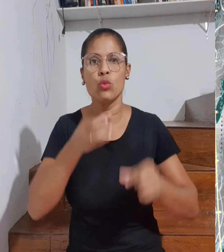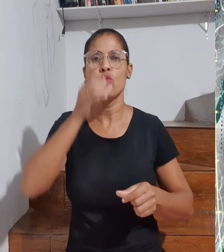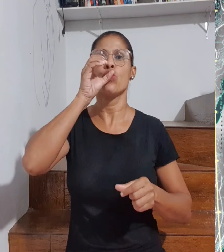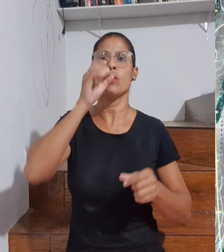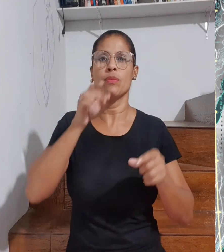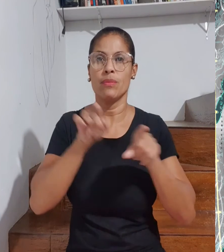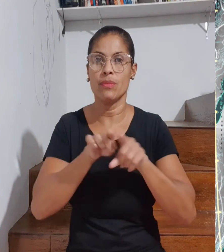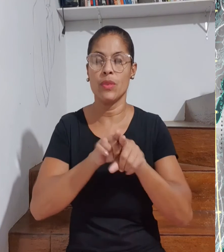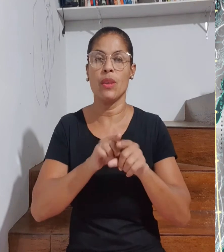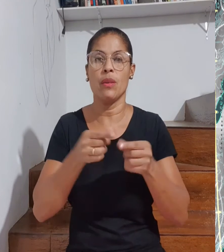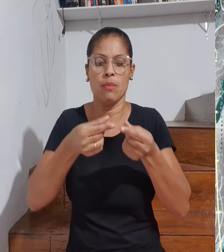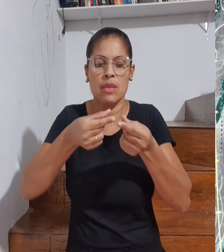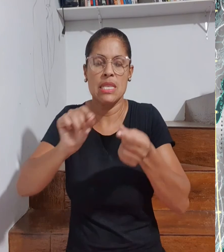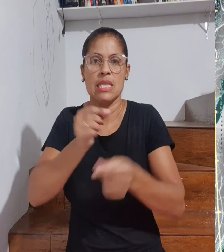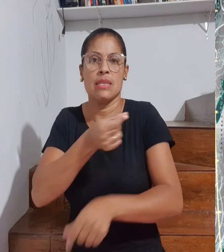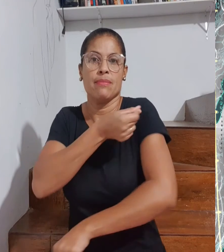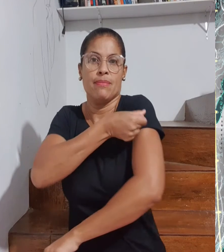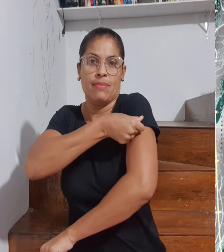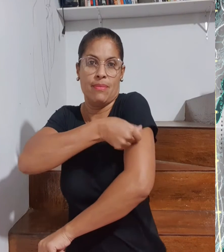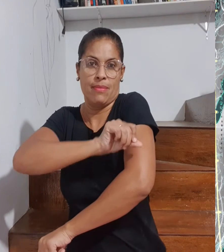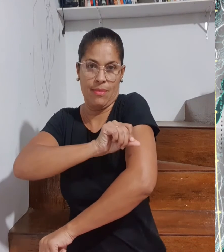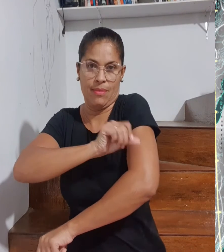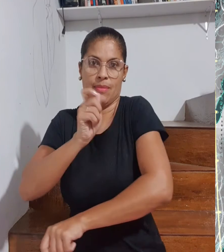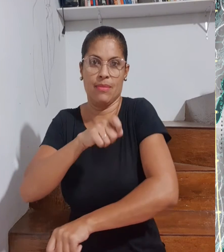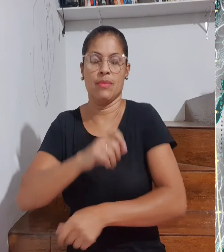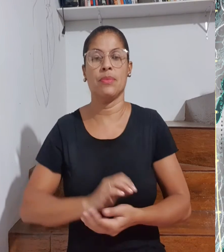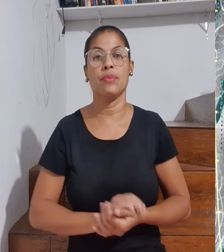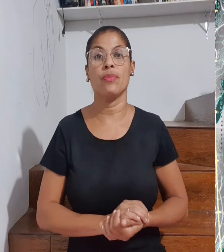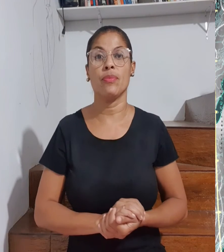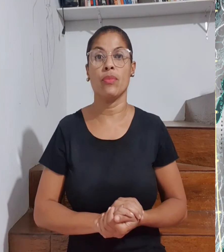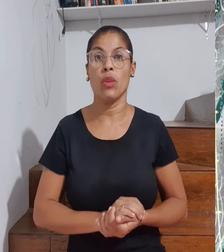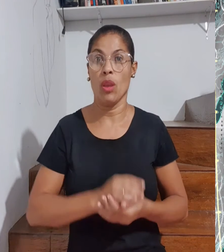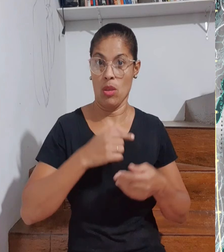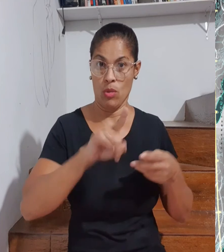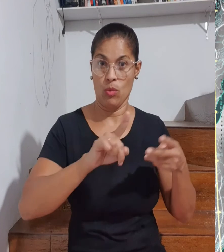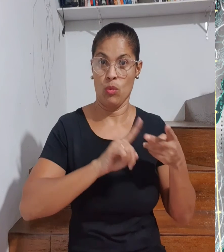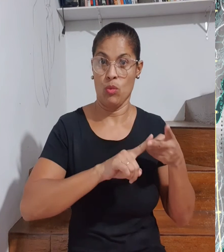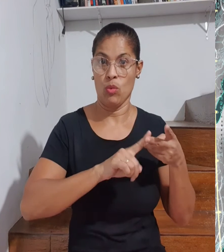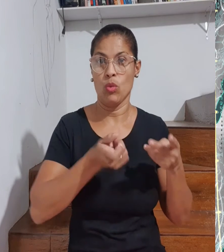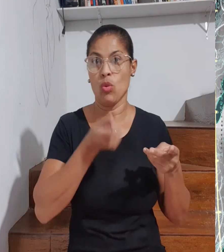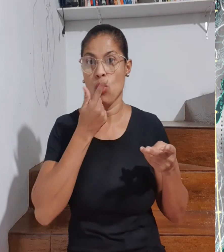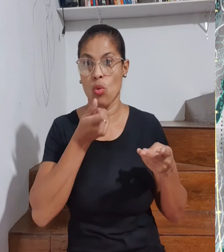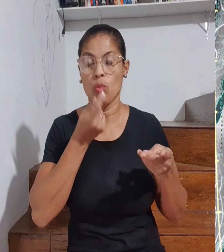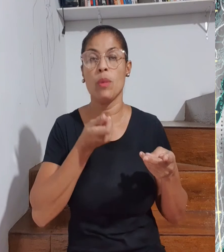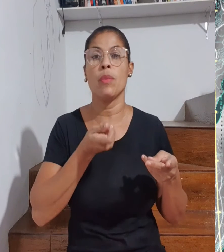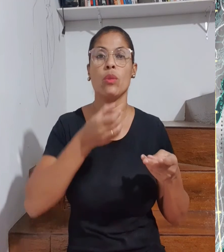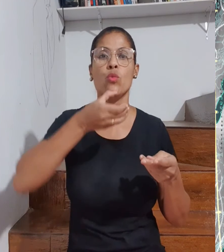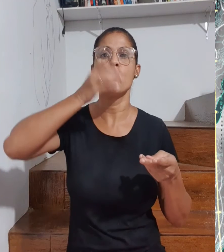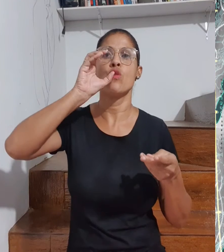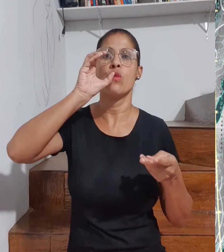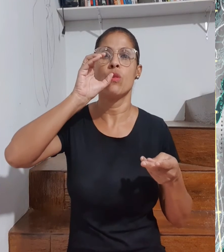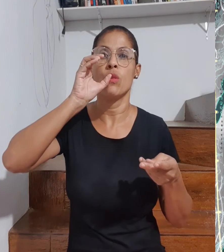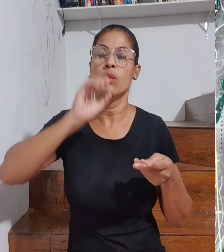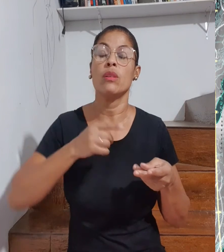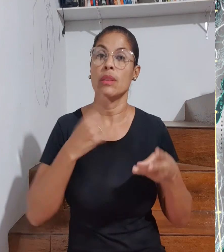oral, e também como adesivos transdérmicos. A donepezila está disponível na forma de comprimidos para uso